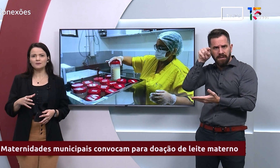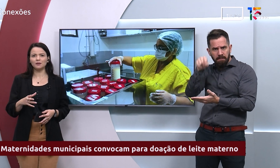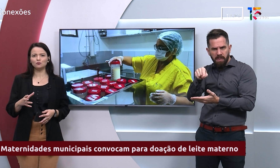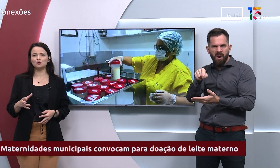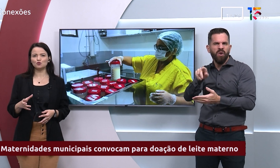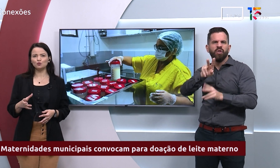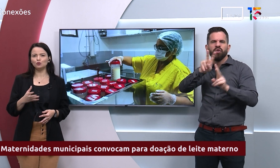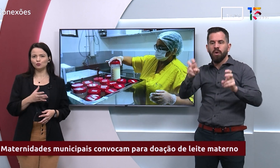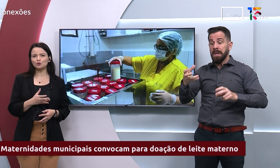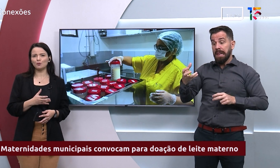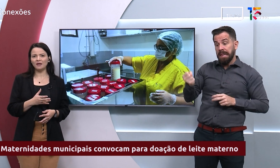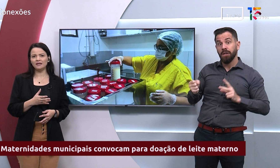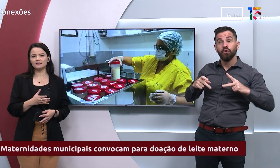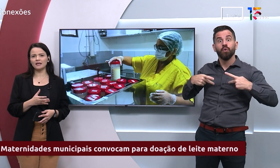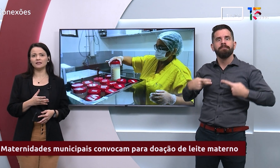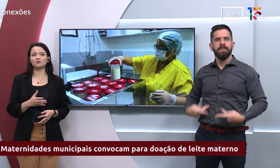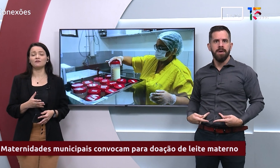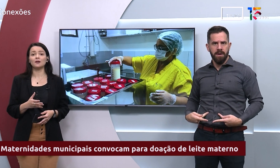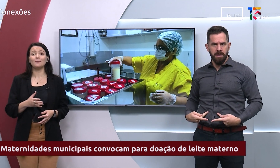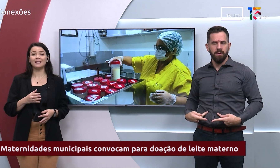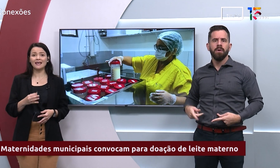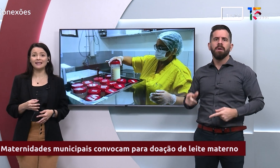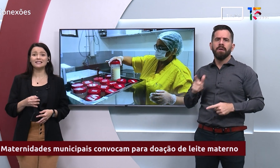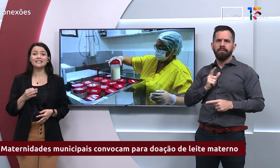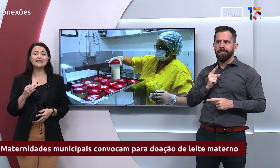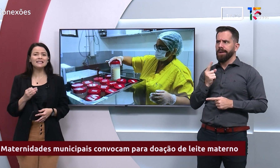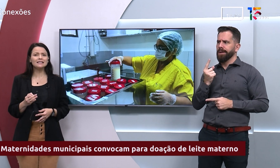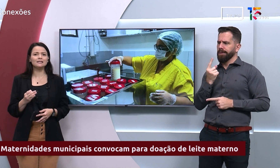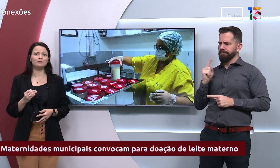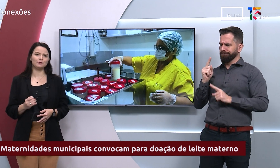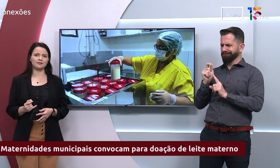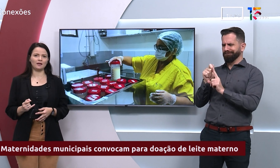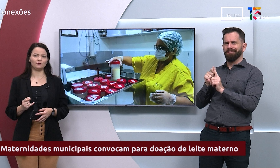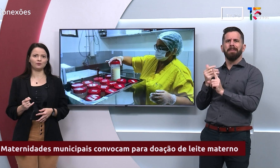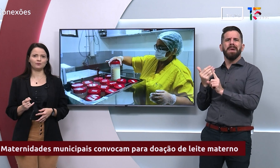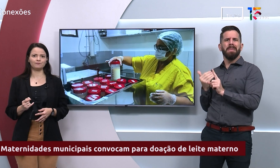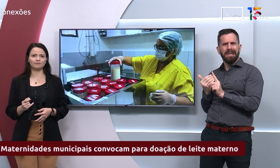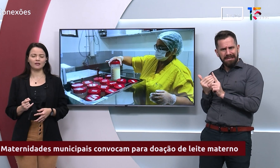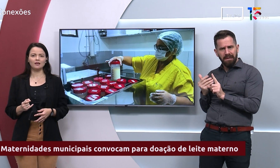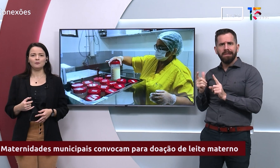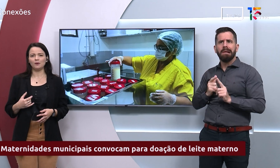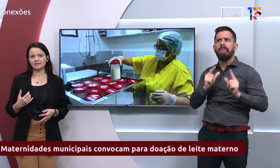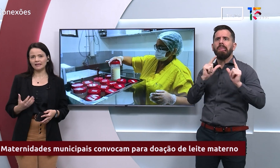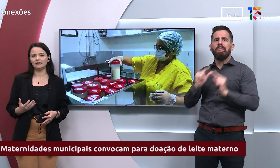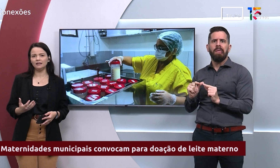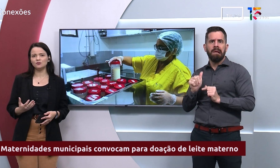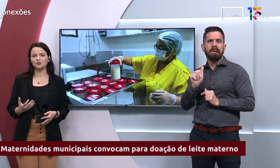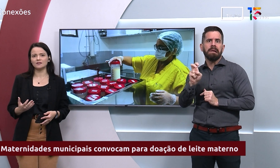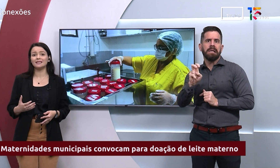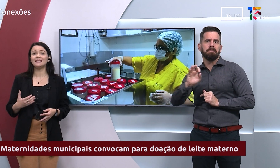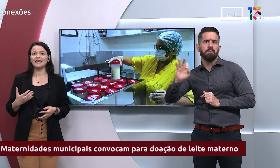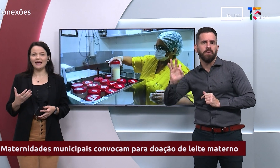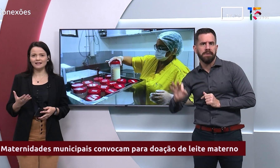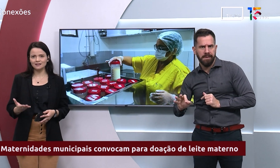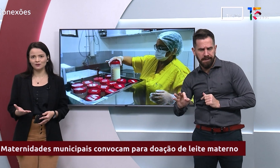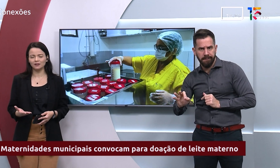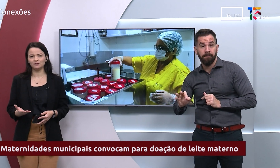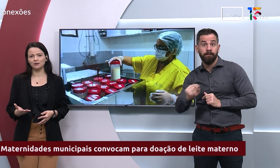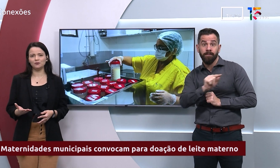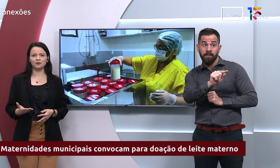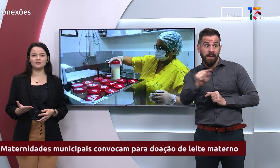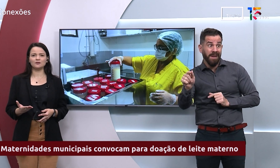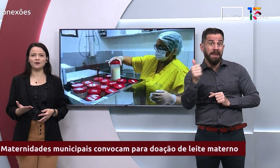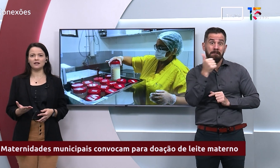só nesse período de julho, no último mês, elas tiveram uma queda de 15%. As lactantes que querem se